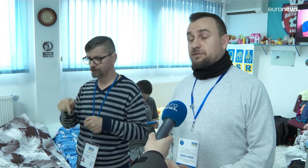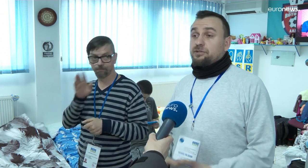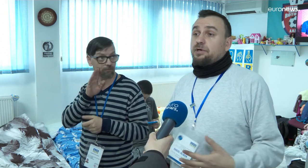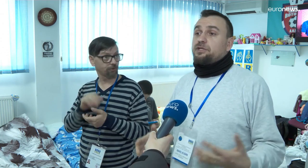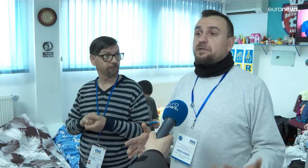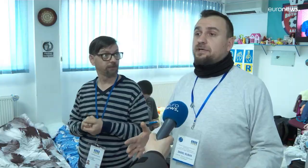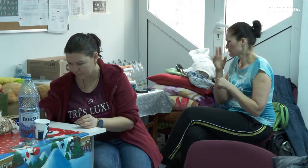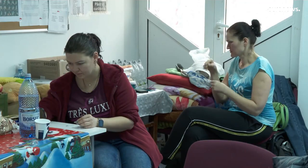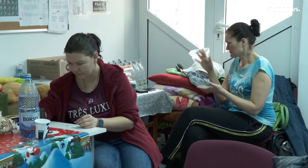certificado de nacimiento.